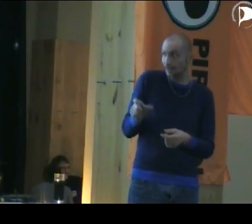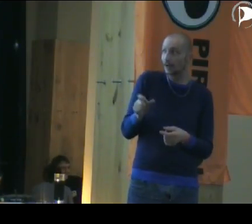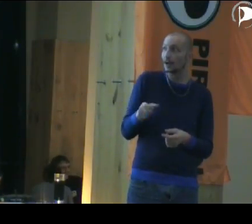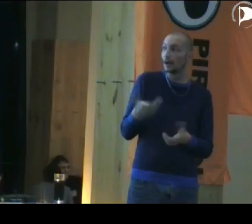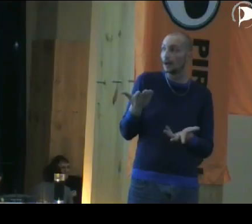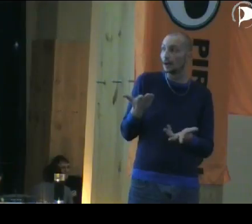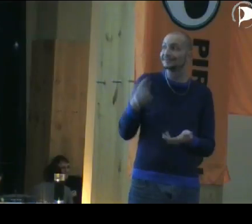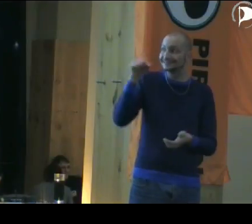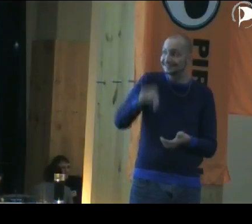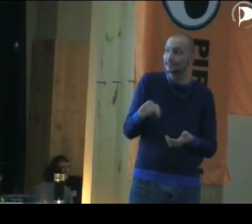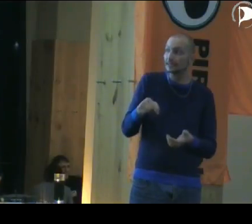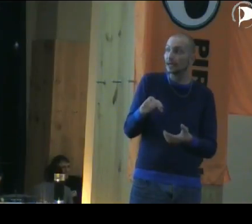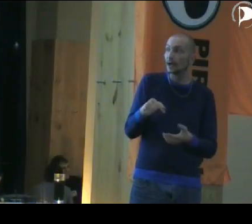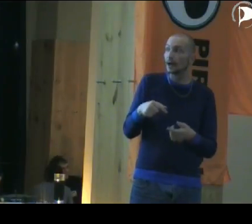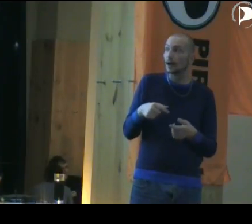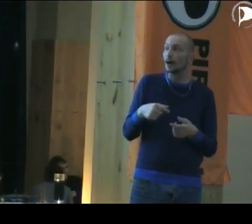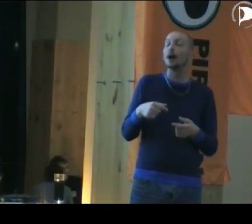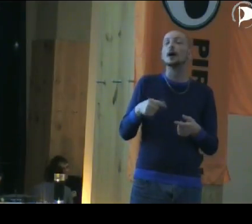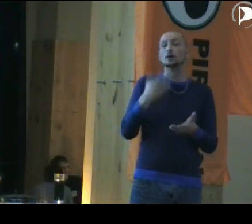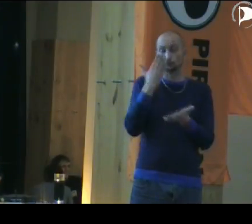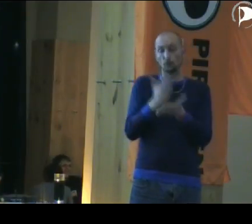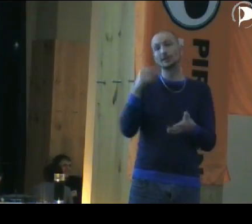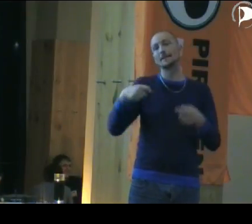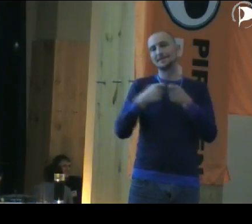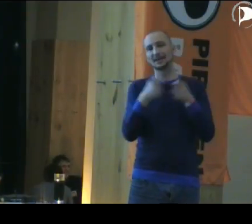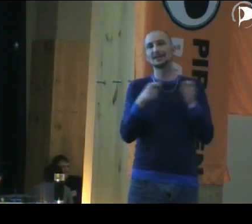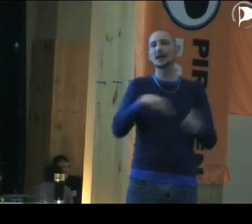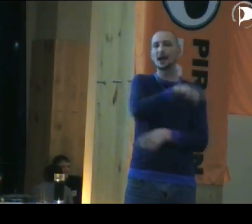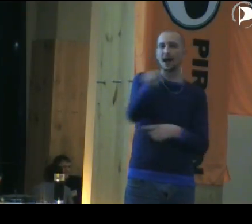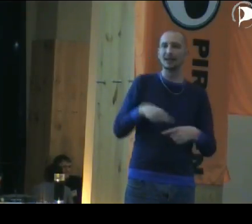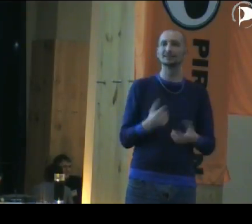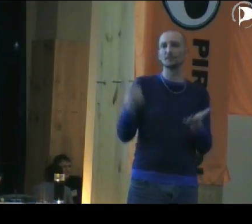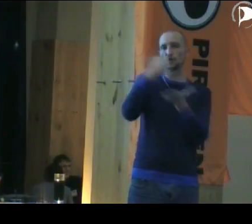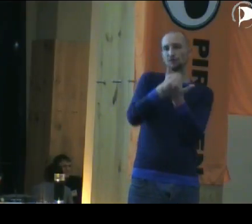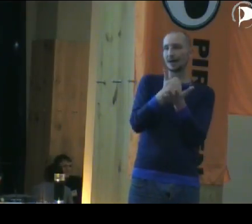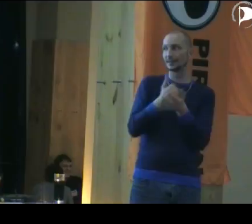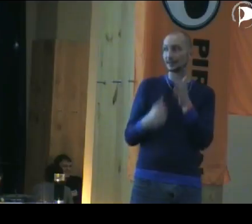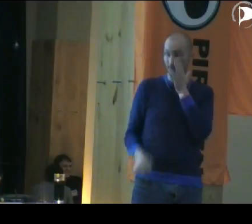der ist schon mitglied im kreisvorstand das war